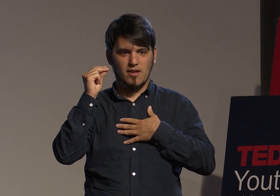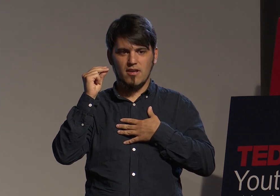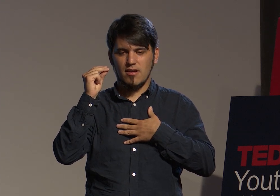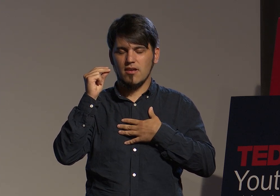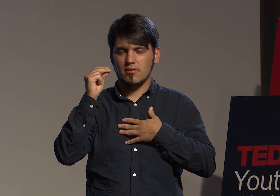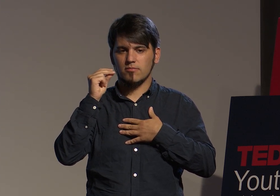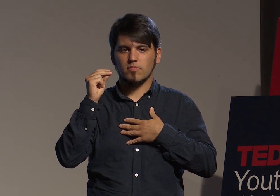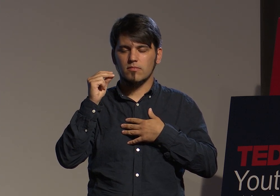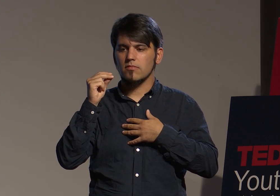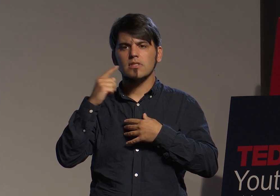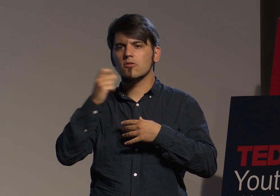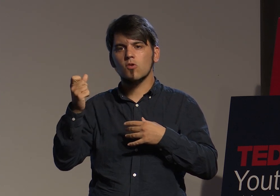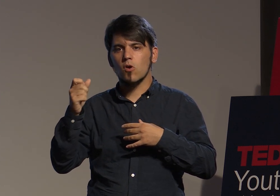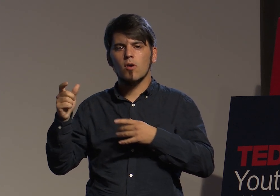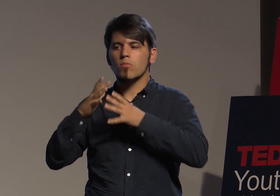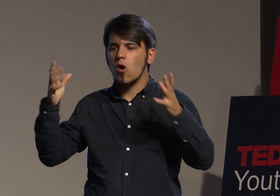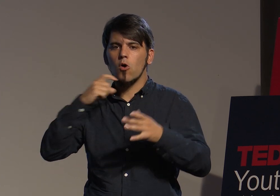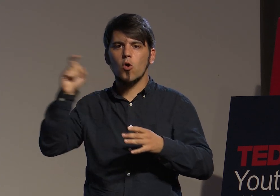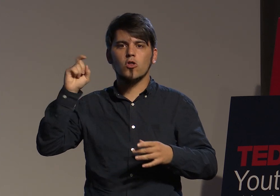Има много глухи хора, които са против чуващите.